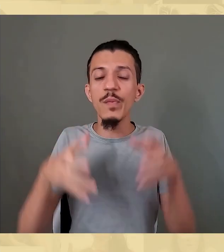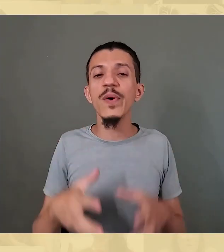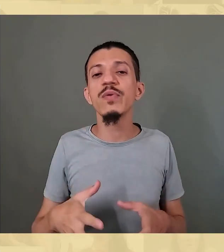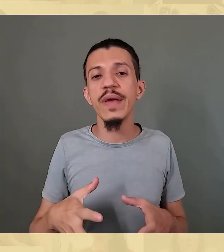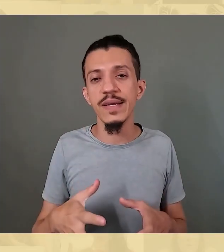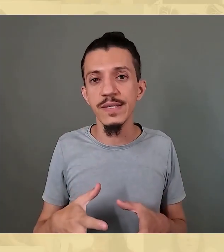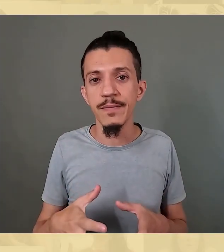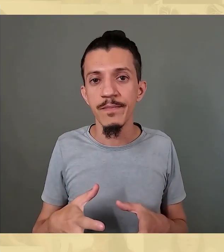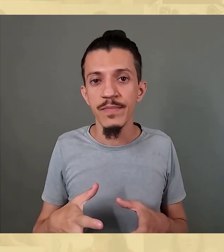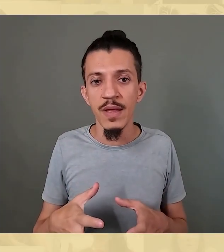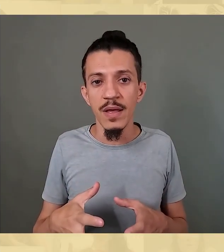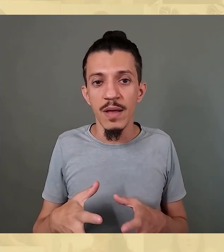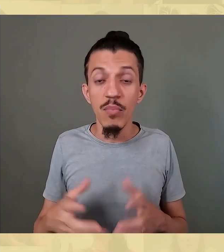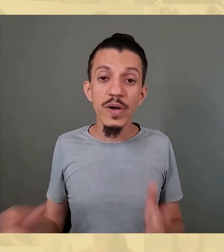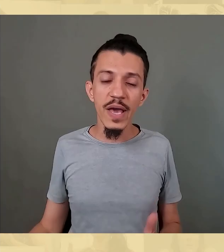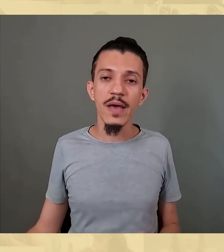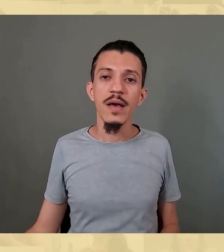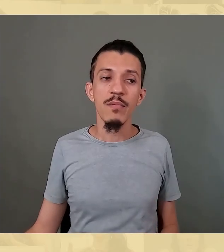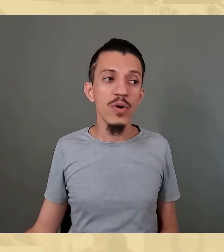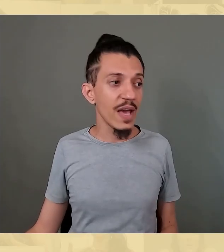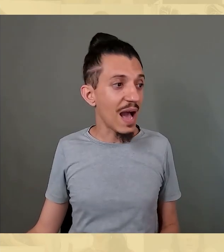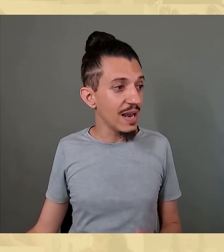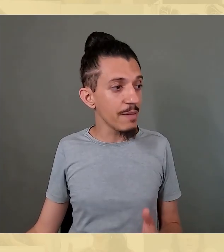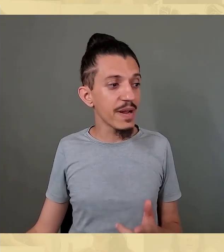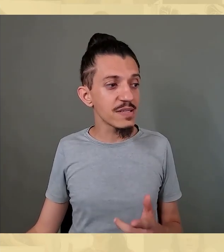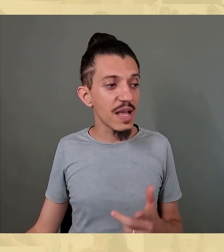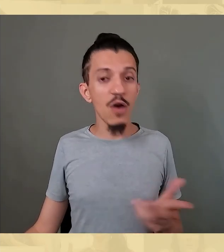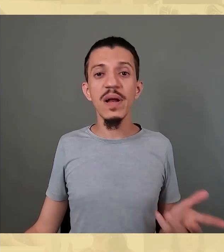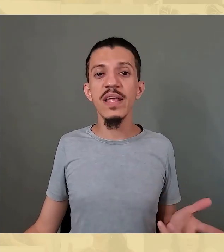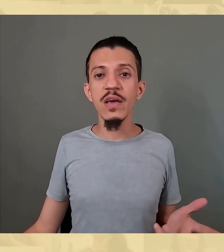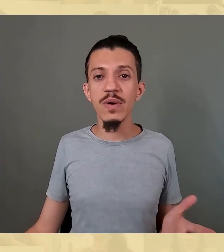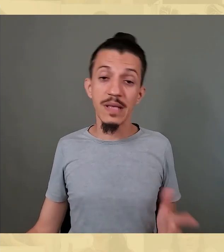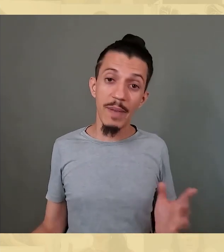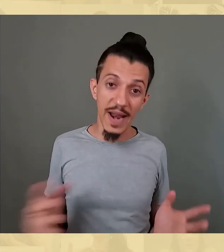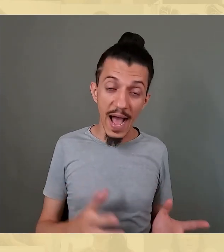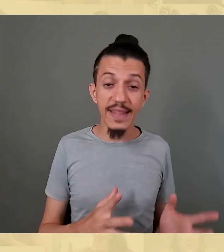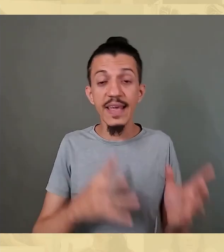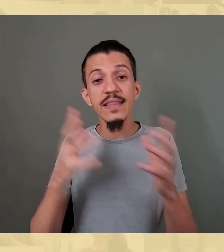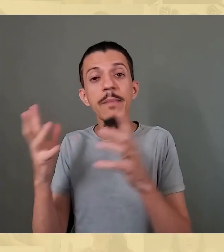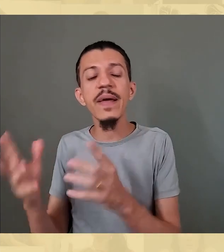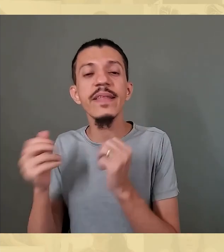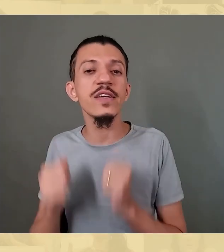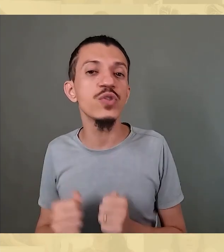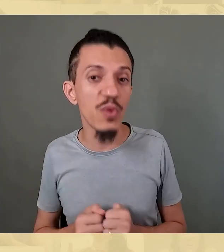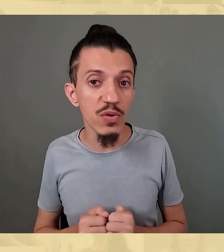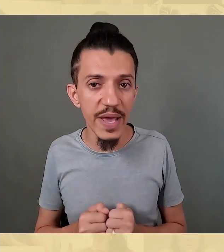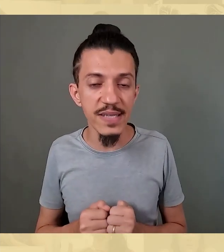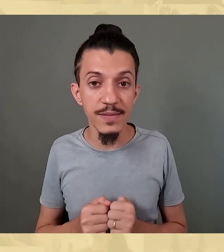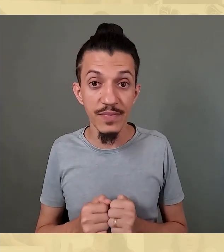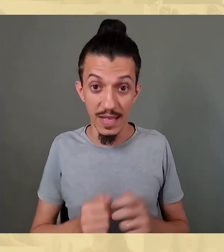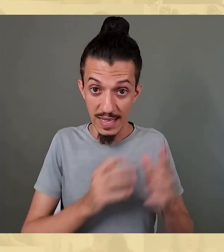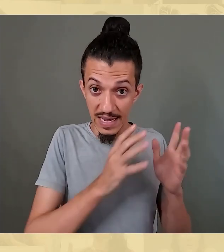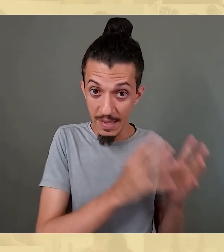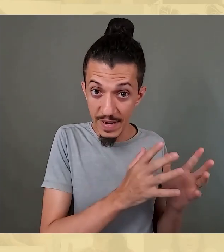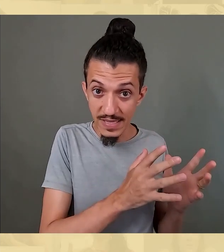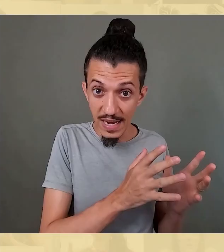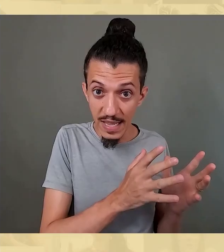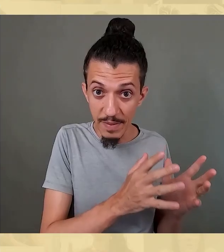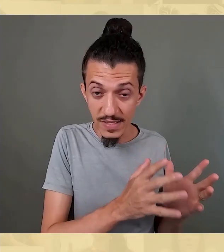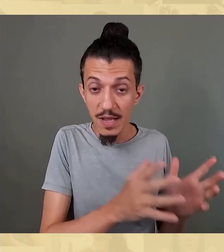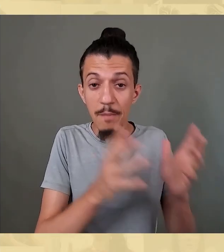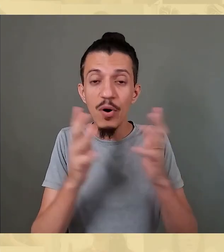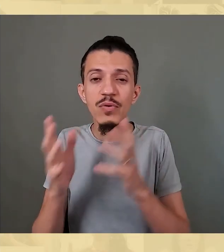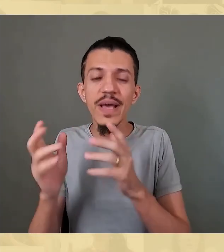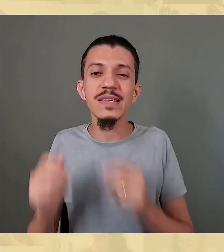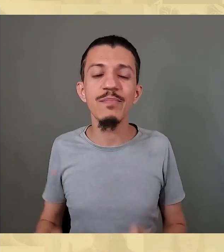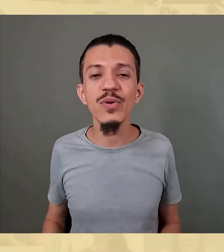no português. Por quê? Porque a Libras é uma língua separada e independente do português. Libras é